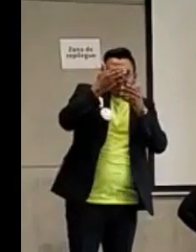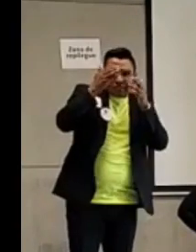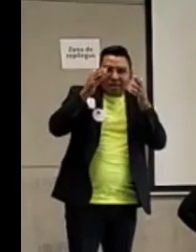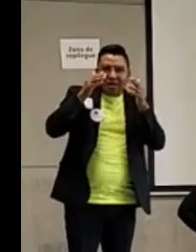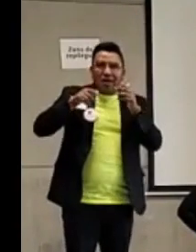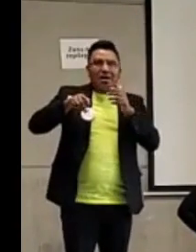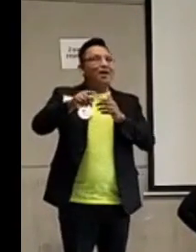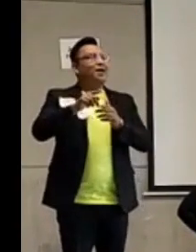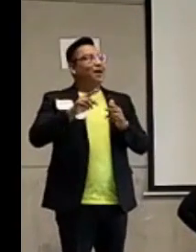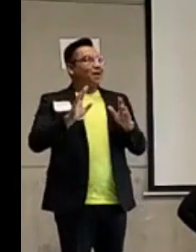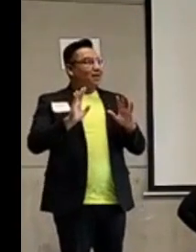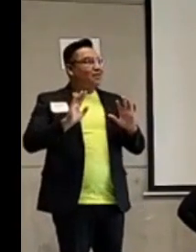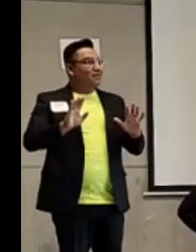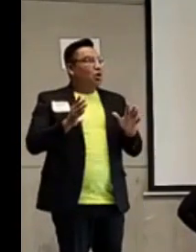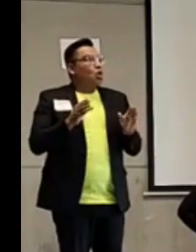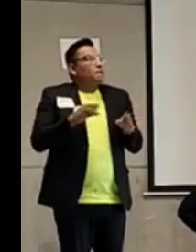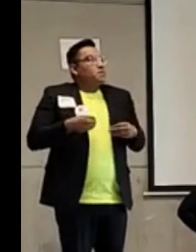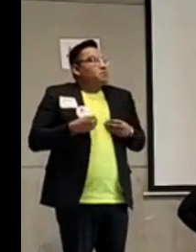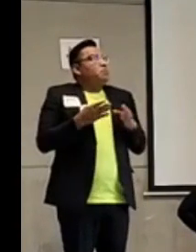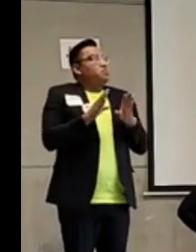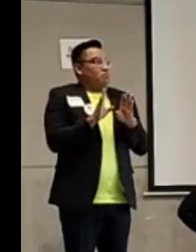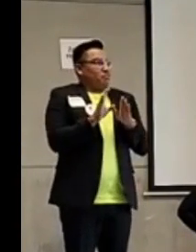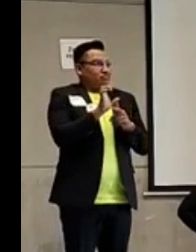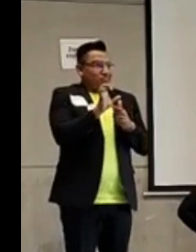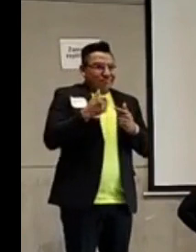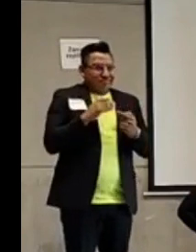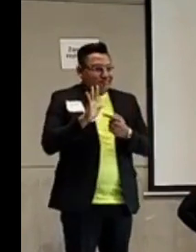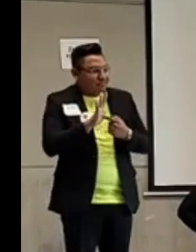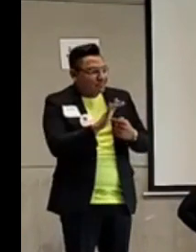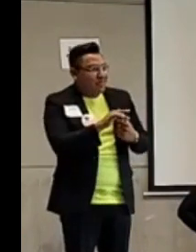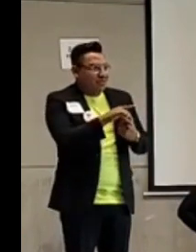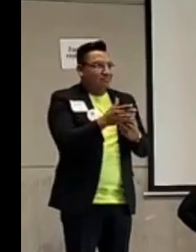y ya lo decía en serio un mundo más solidario